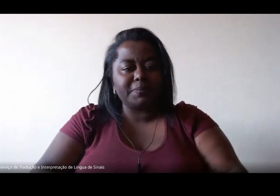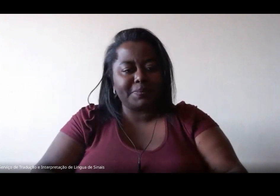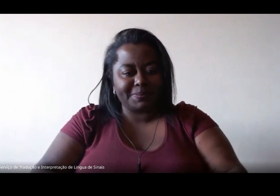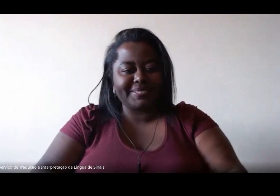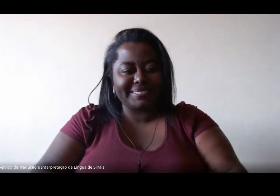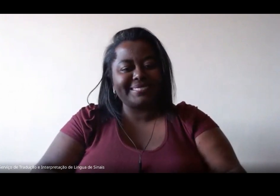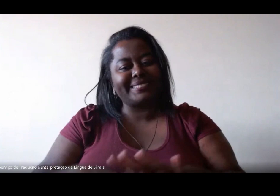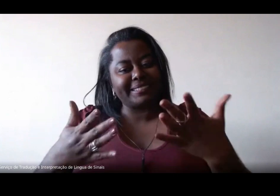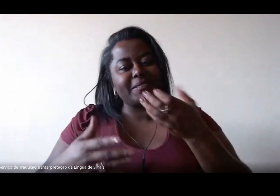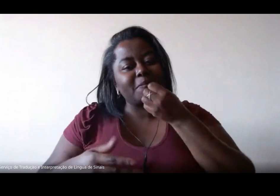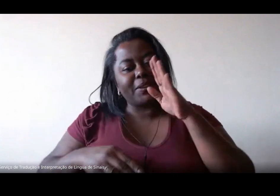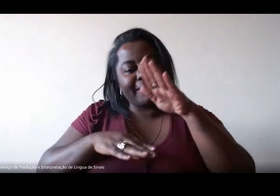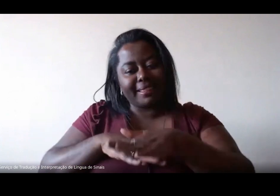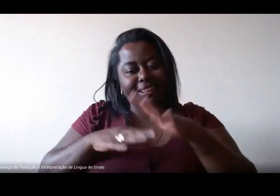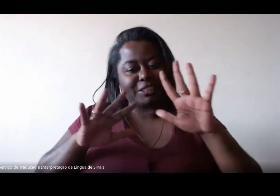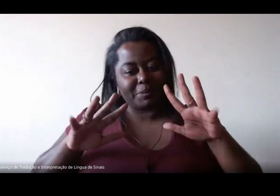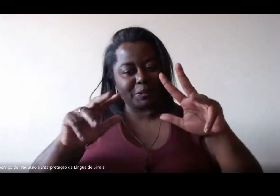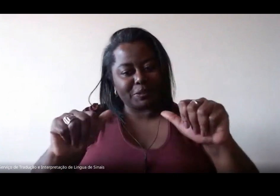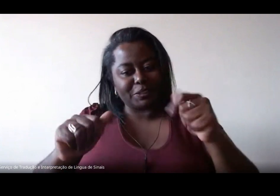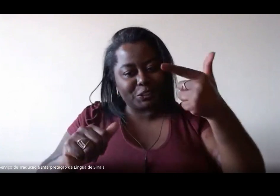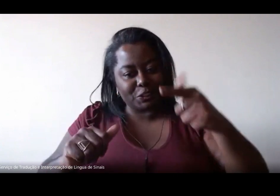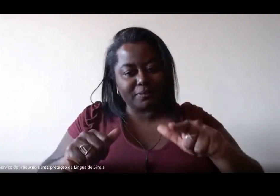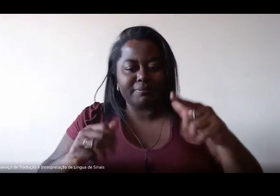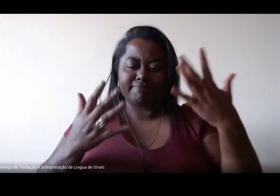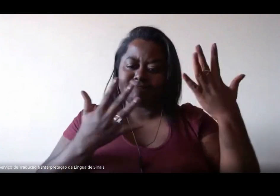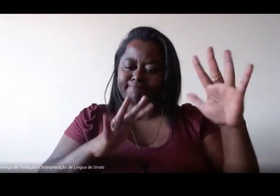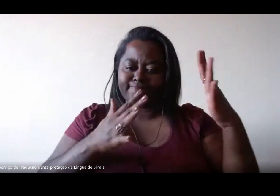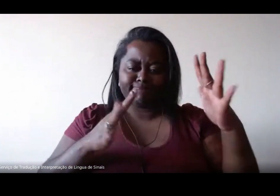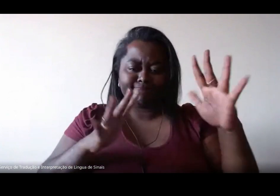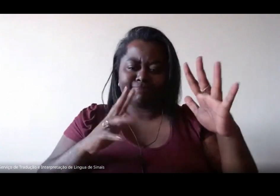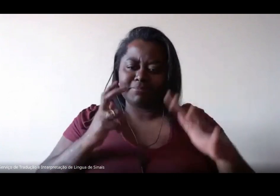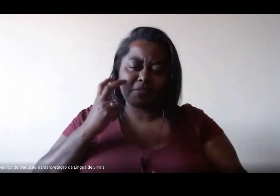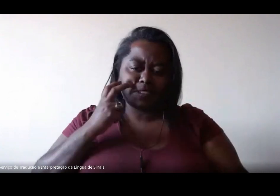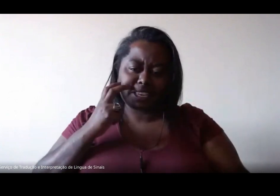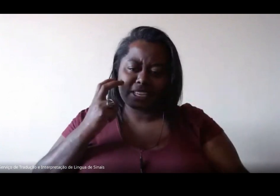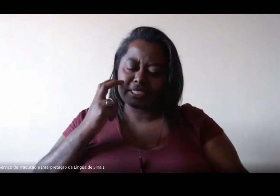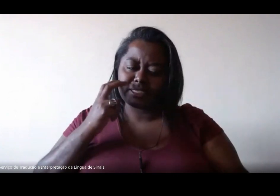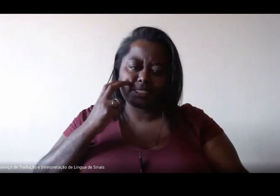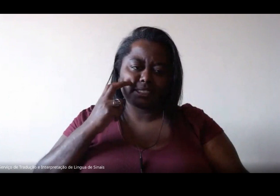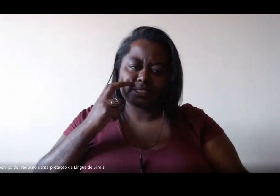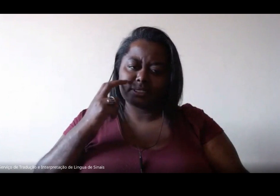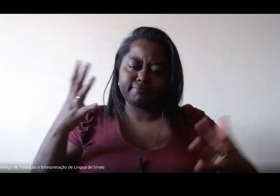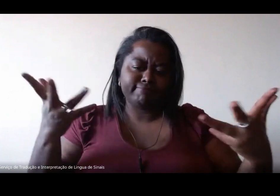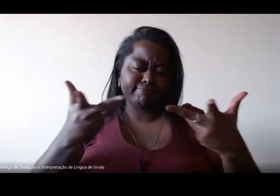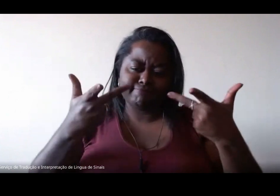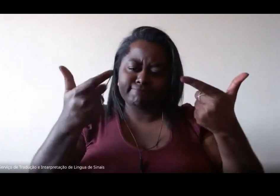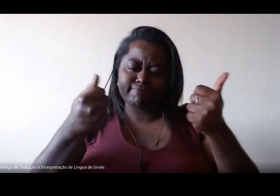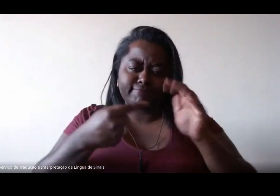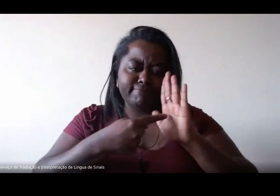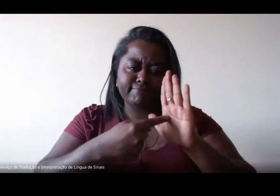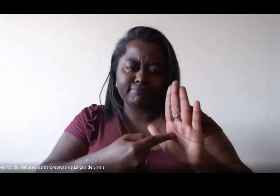Tá. Oi, gente. Então, boa tarde para todos de novo. Parabéns, Fernando, por